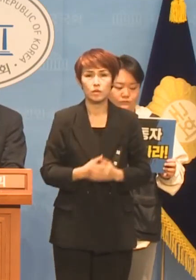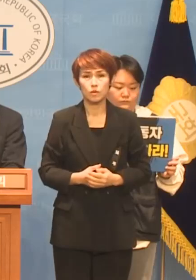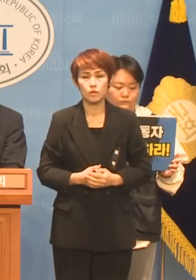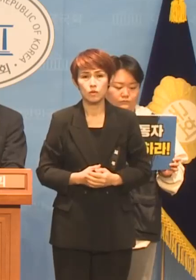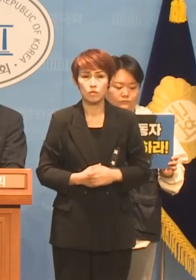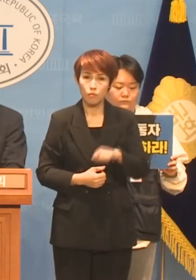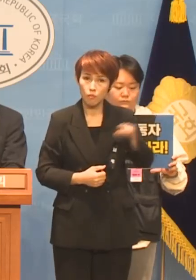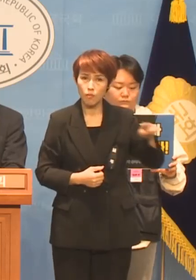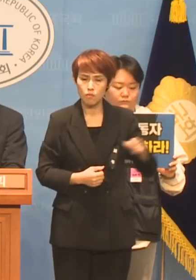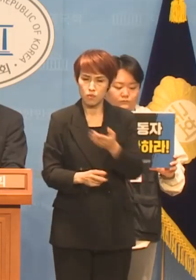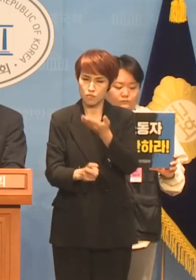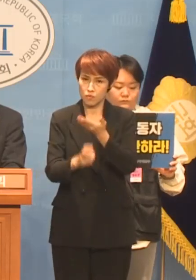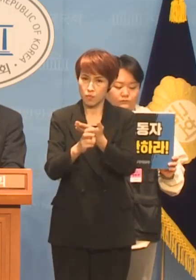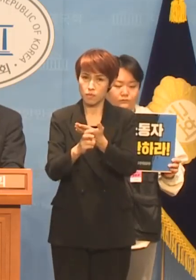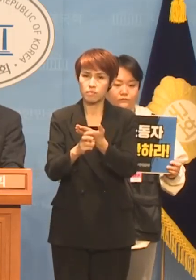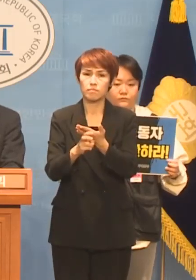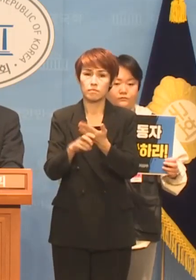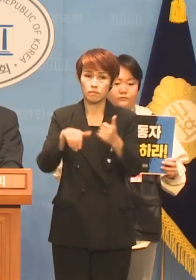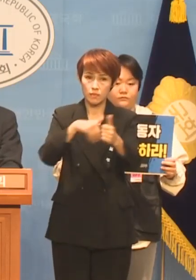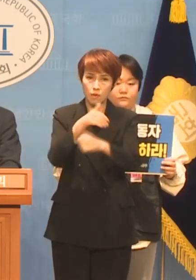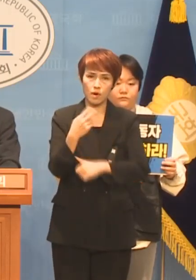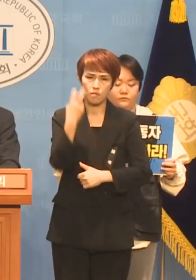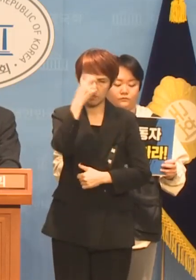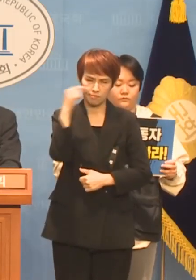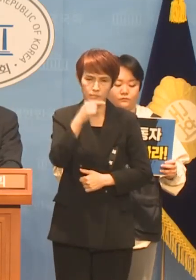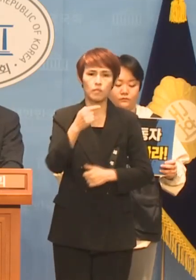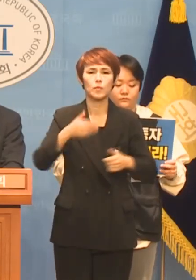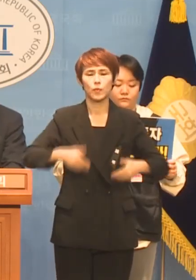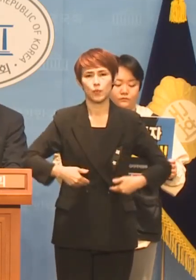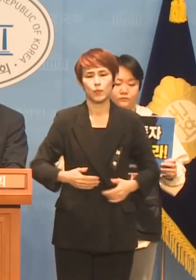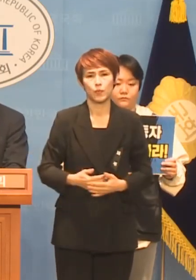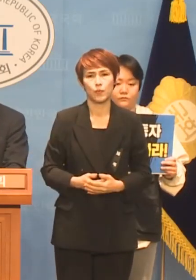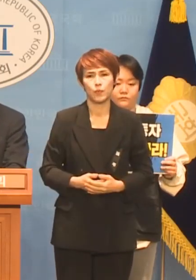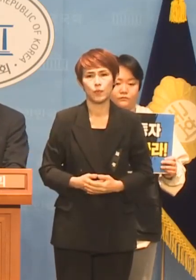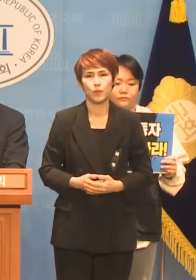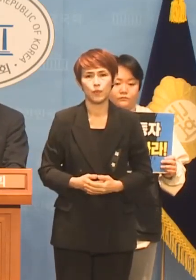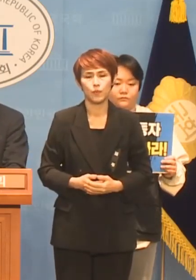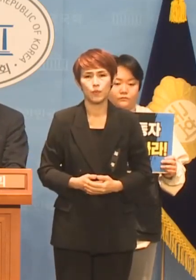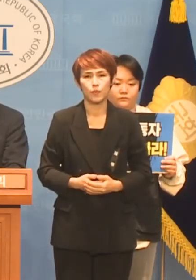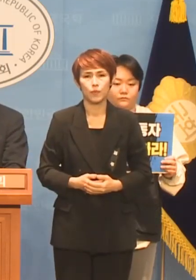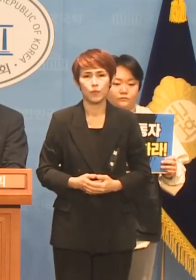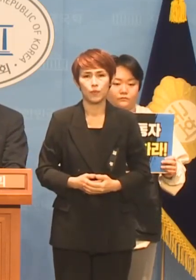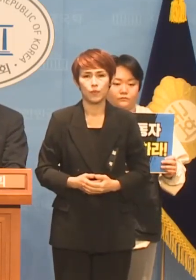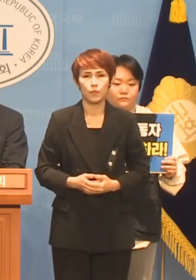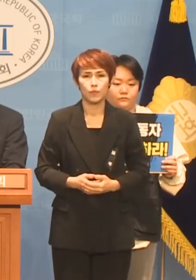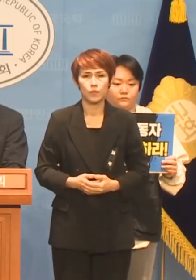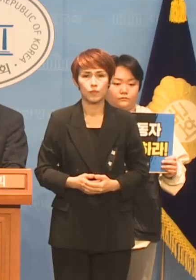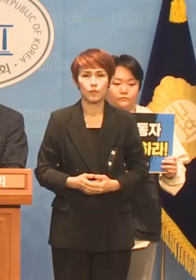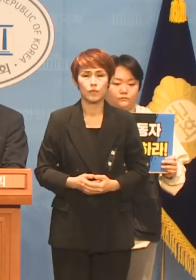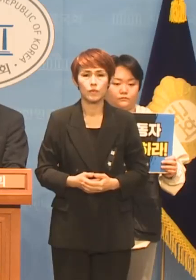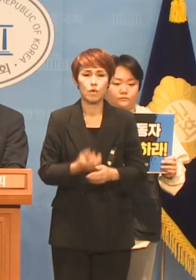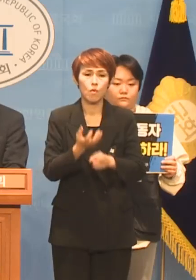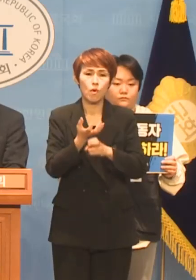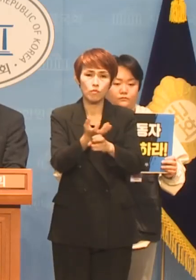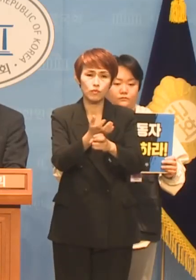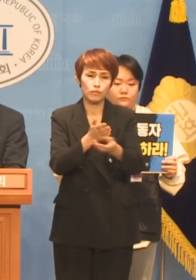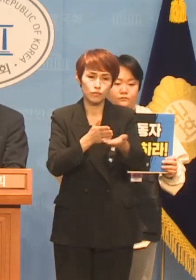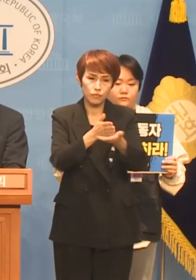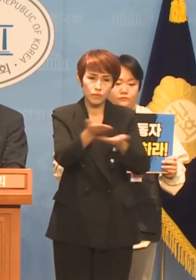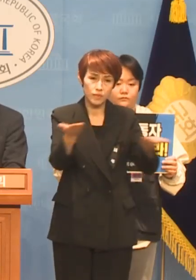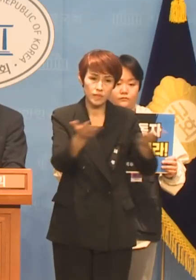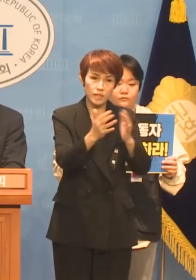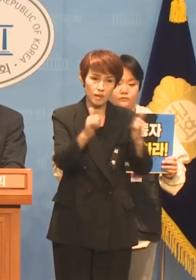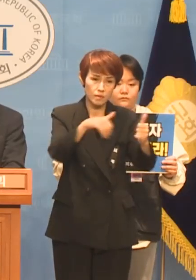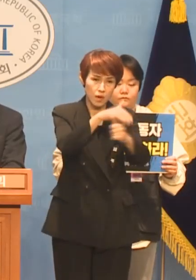위법적 요소에 대한 관리감독을 철저히 해야 합니다. 그리고 지역민의 지역민인 화물 운송 노동자의 어려운